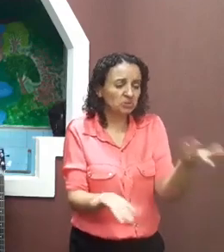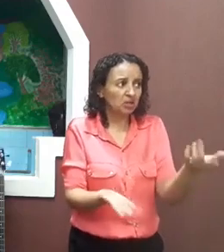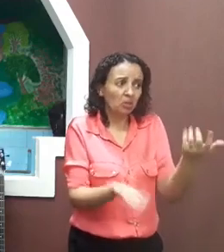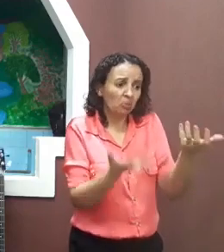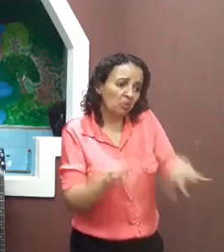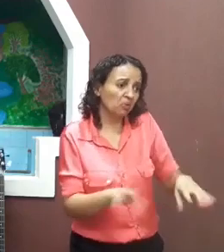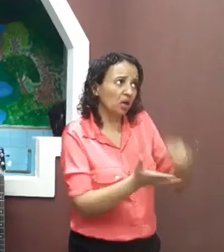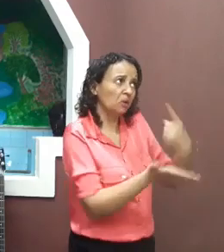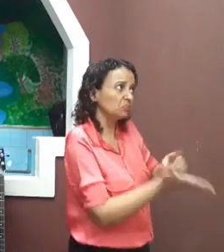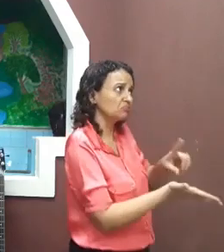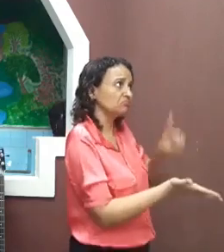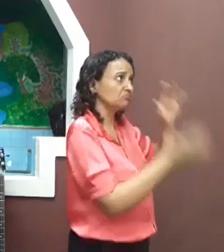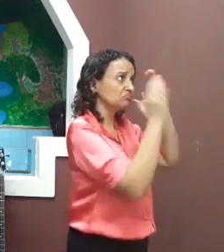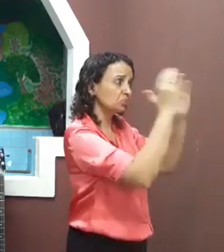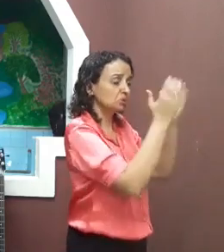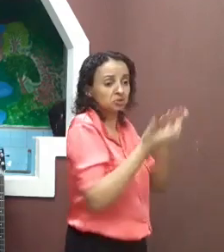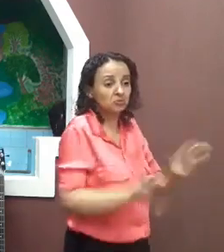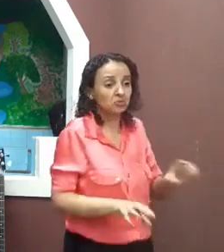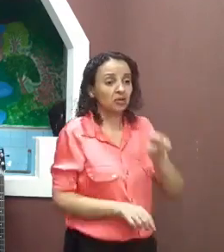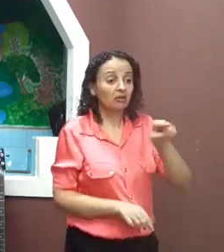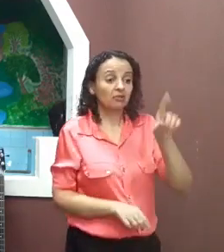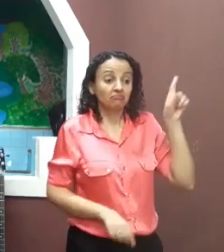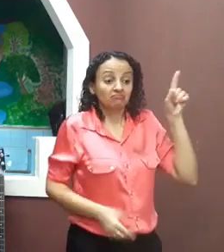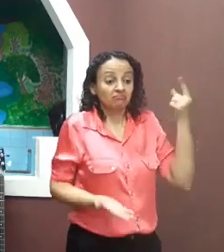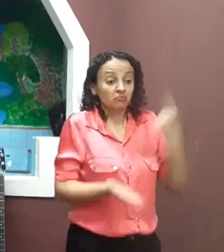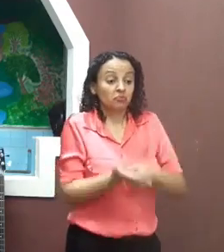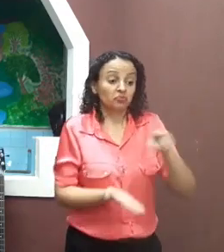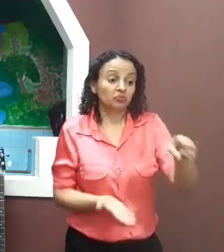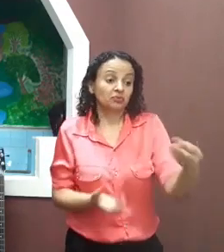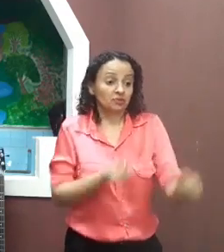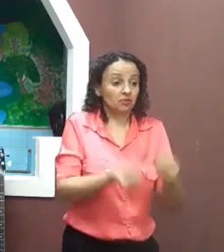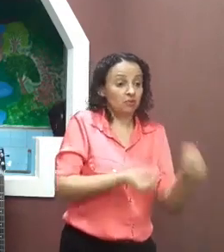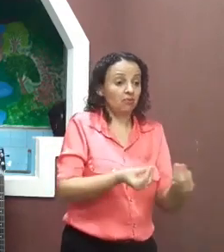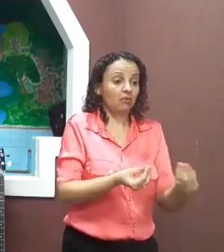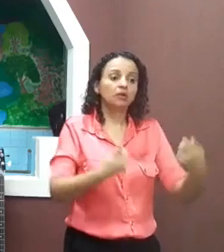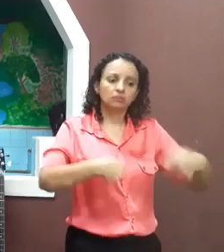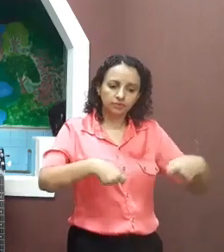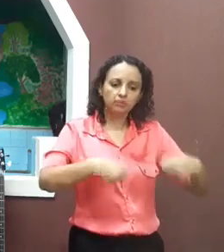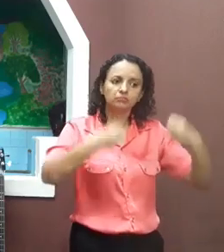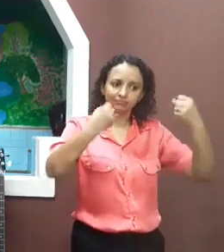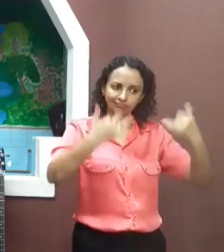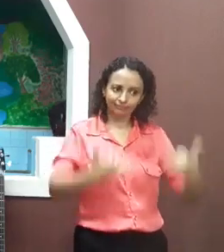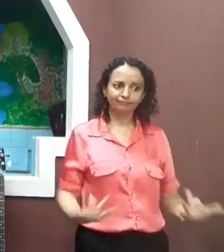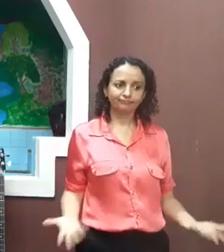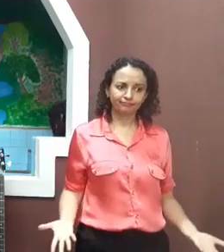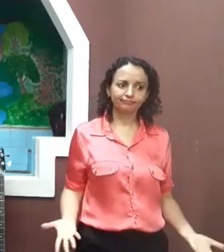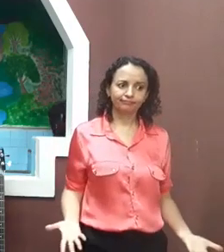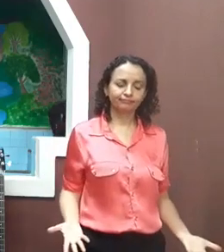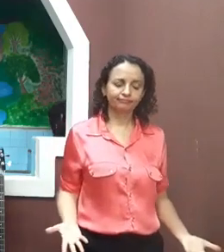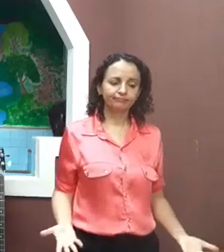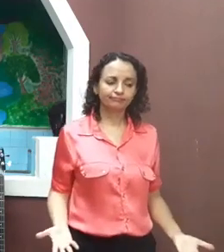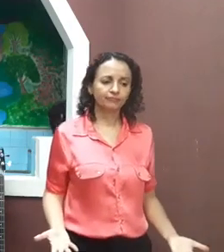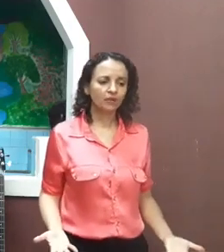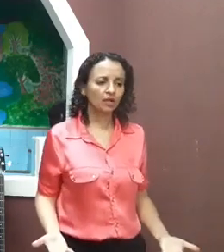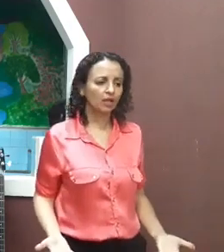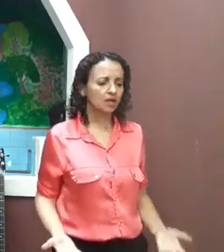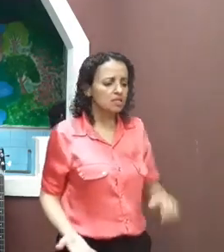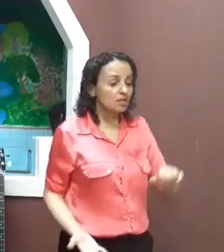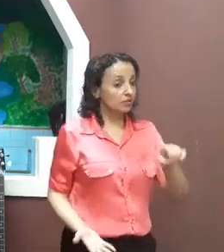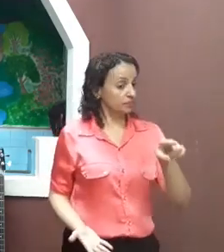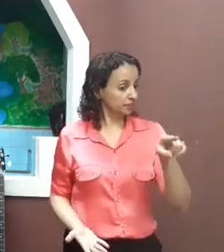É simples isso. Ah, pastor, vai falar isso hoje? Eu preciso falar. Se você não tem um